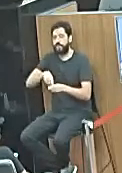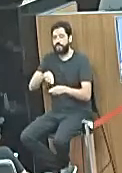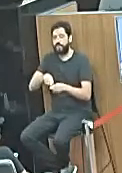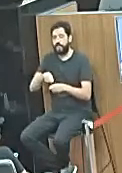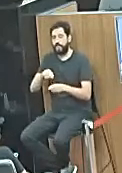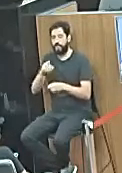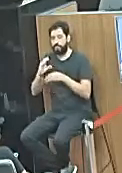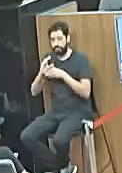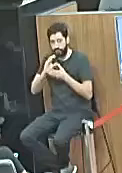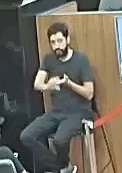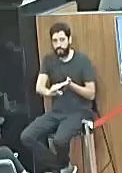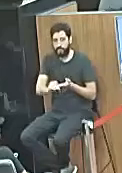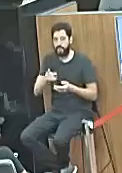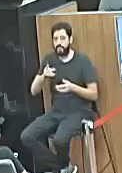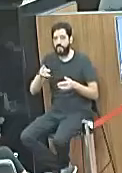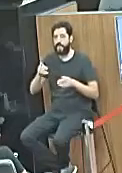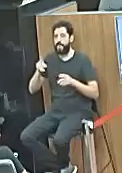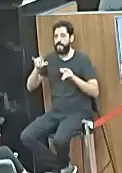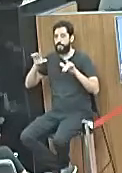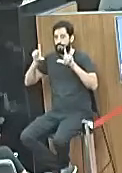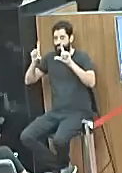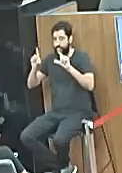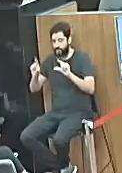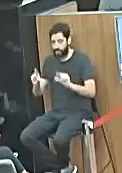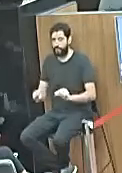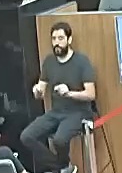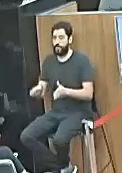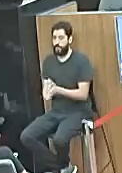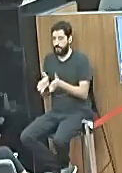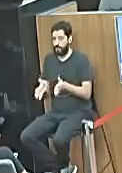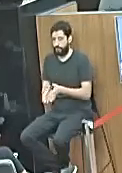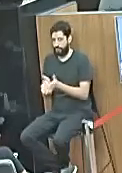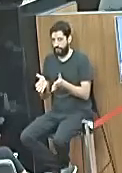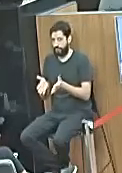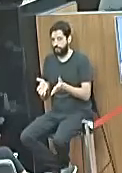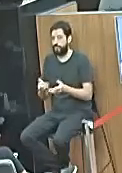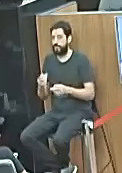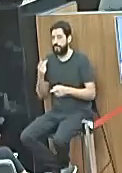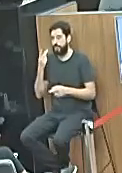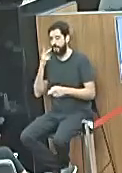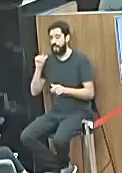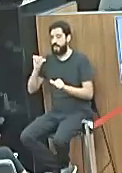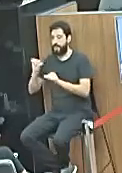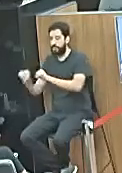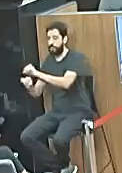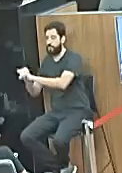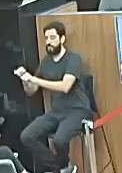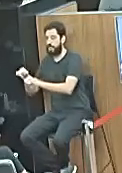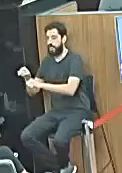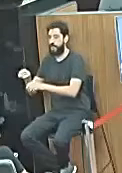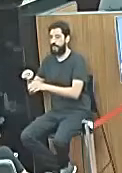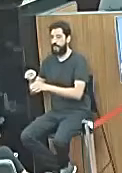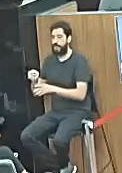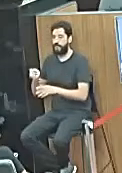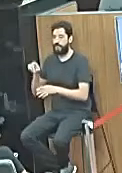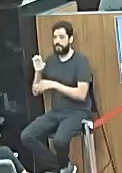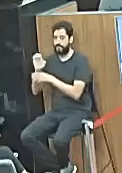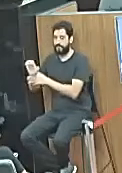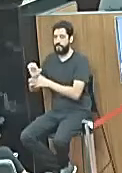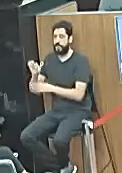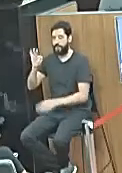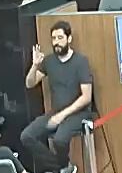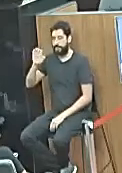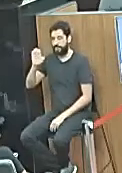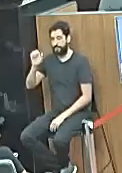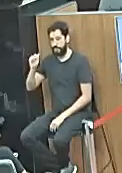vem para a política estadual de assistência social com transferência para o fundo estadual de assistência social feias